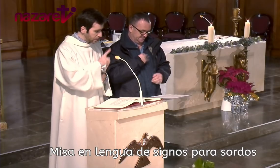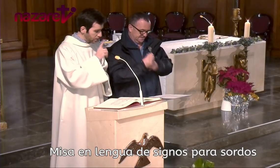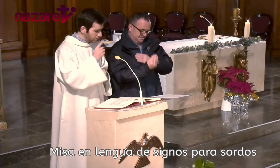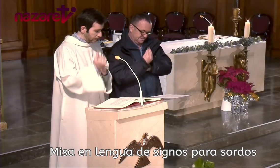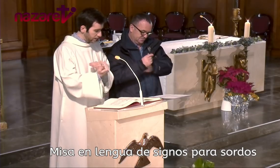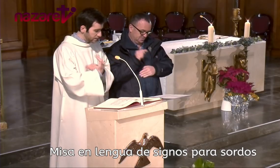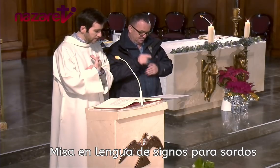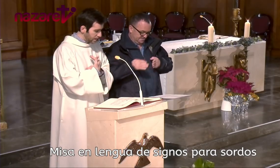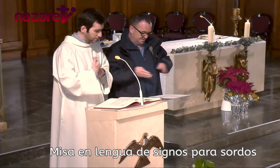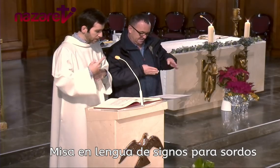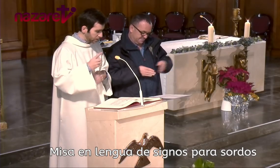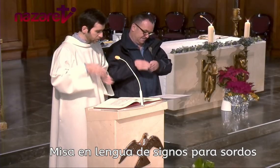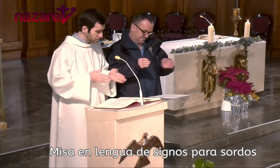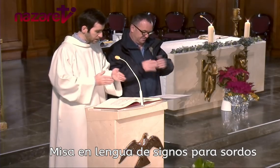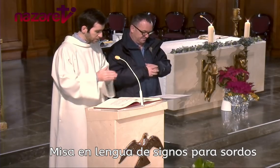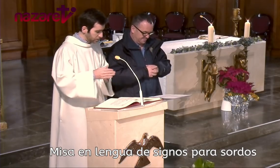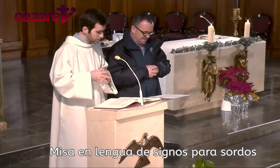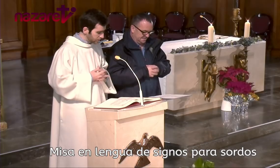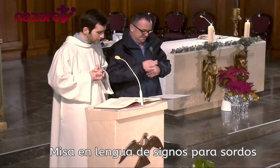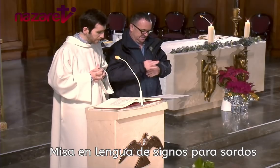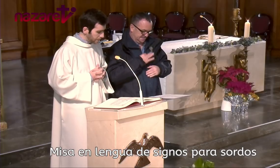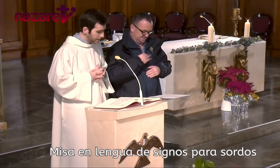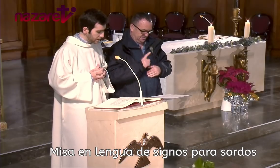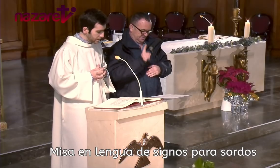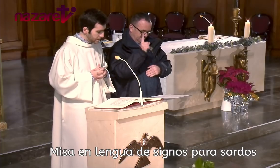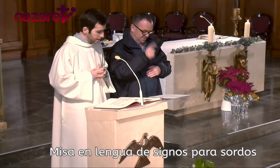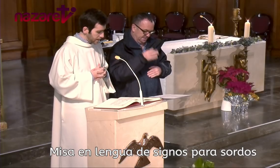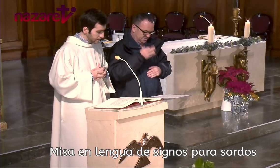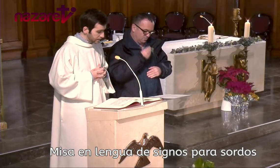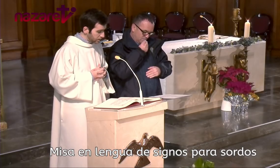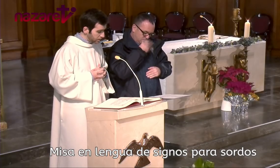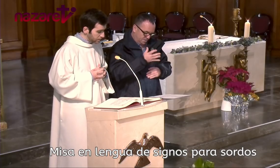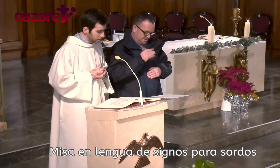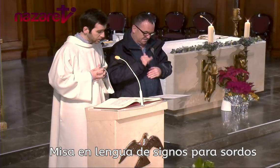Señor, enséñame tus caminos. El Señor es bueno y